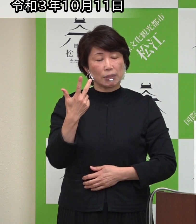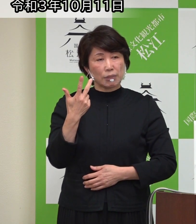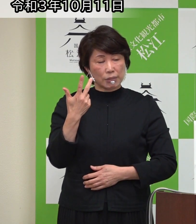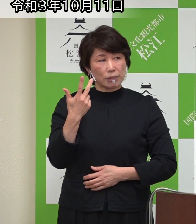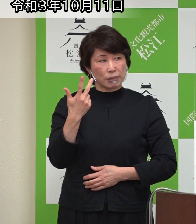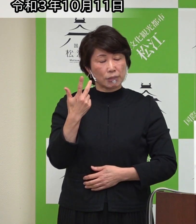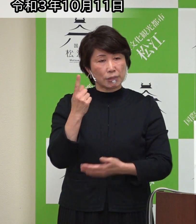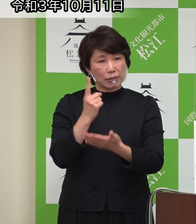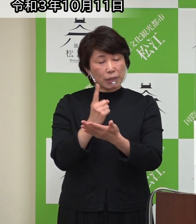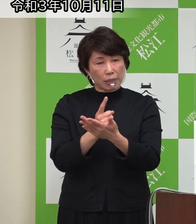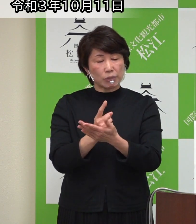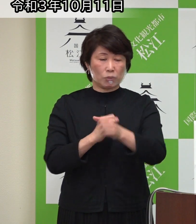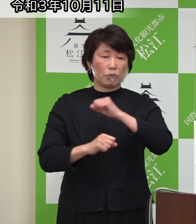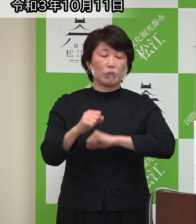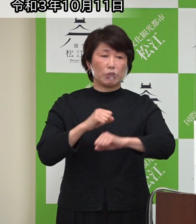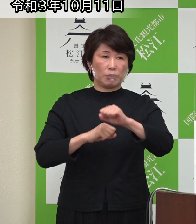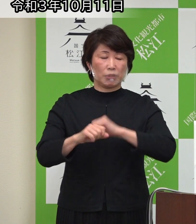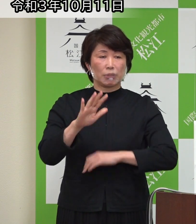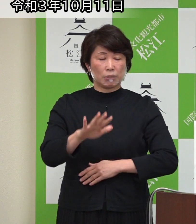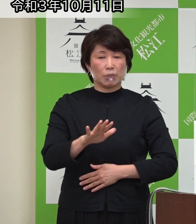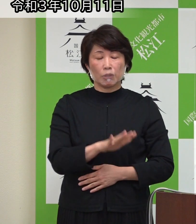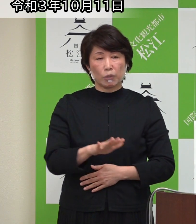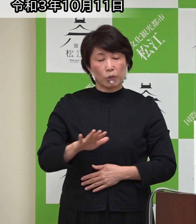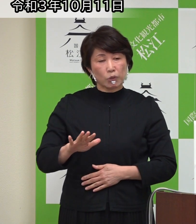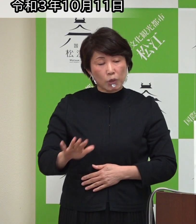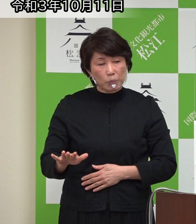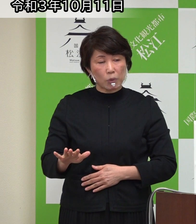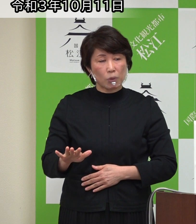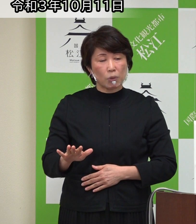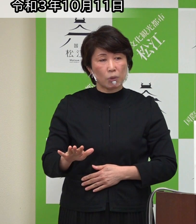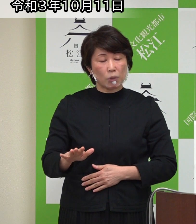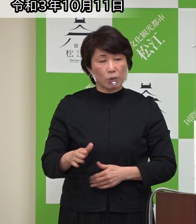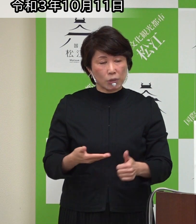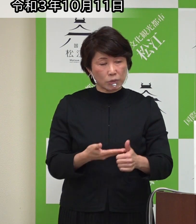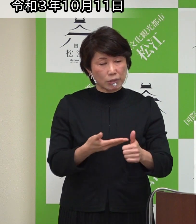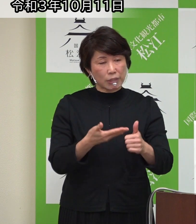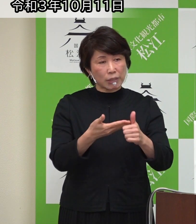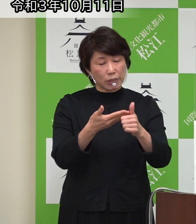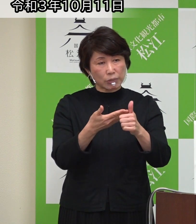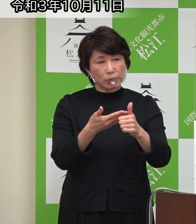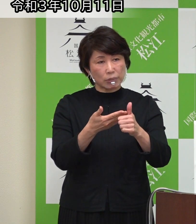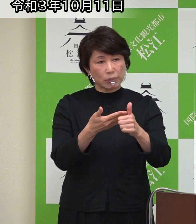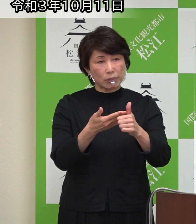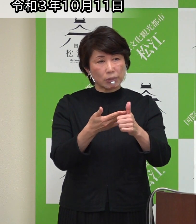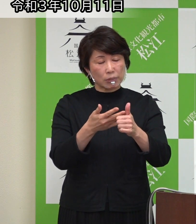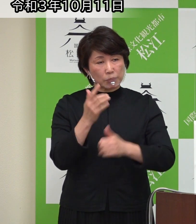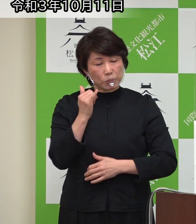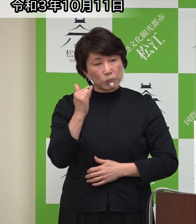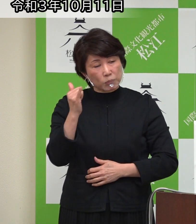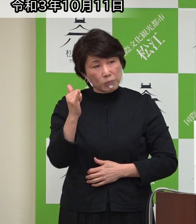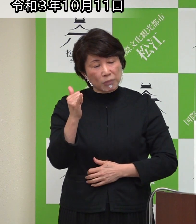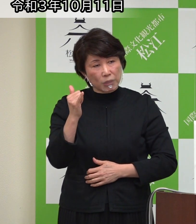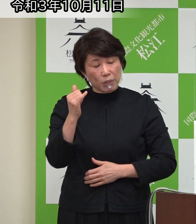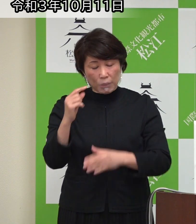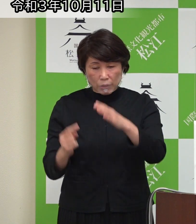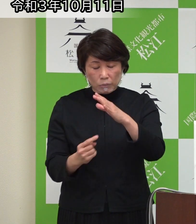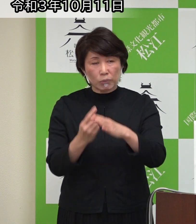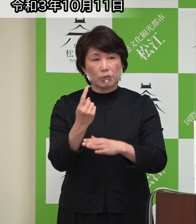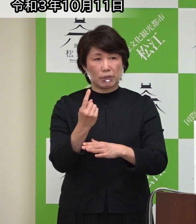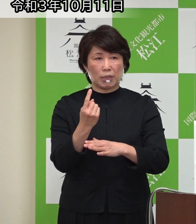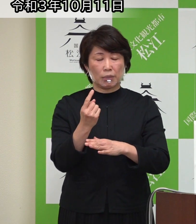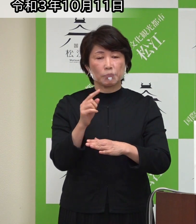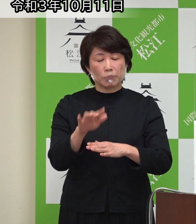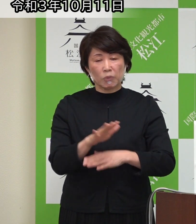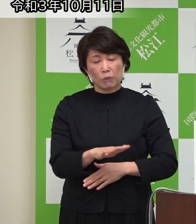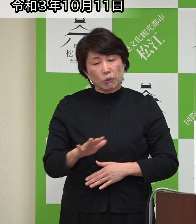。実際子育て世帯の方からですね、何か急に、どうしてもそのお